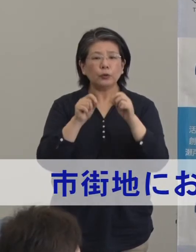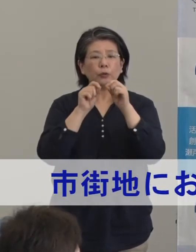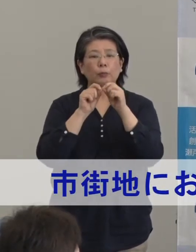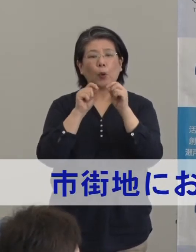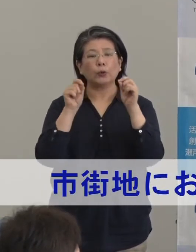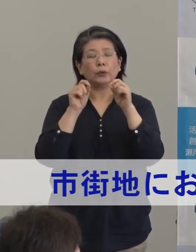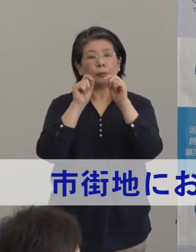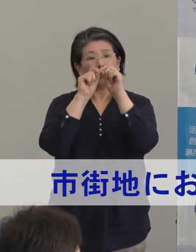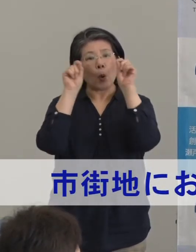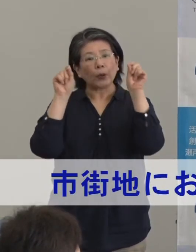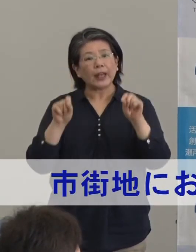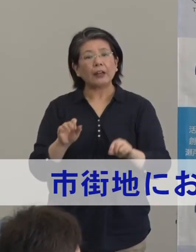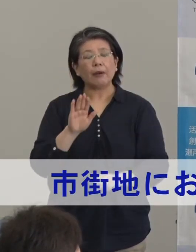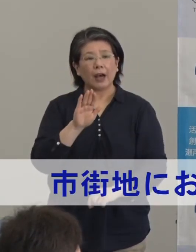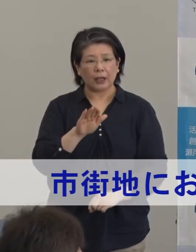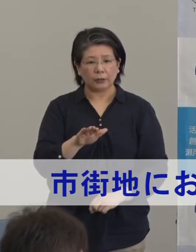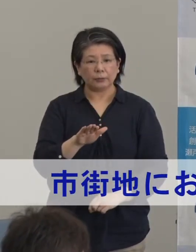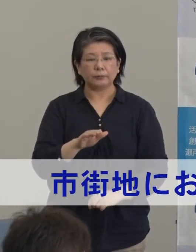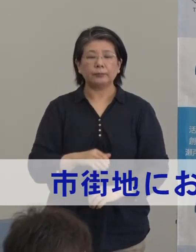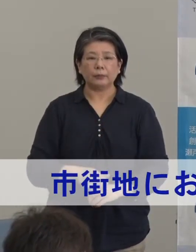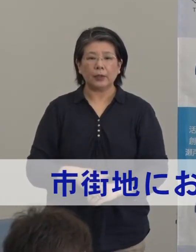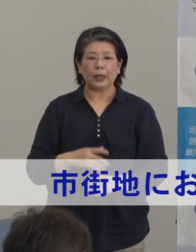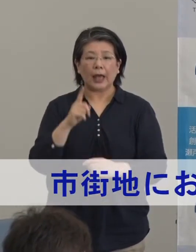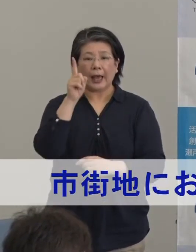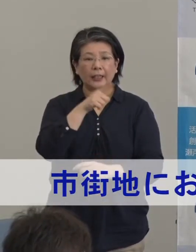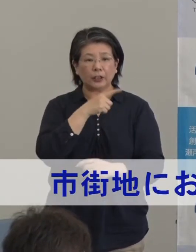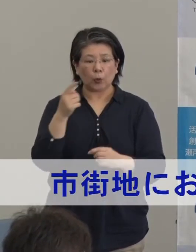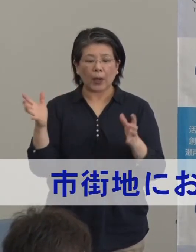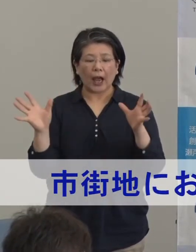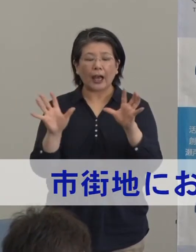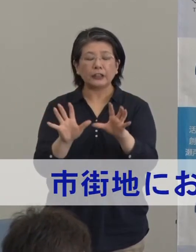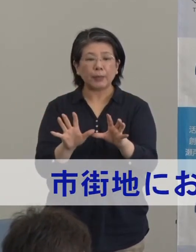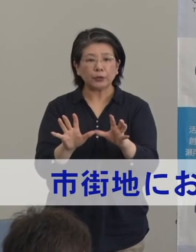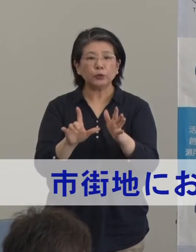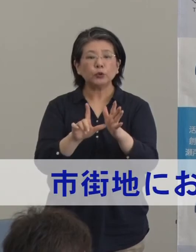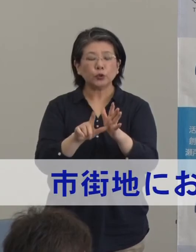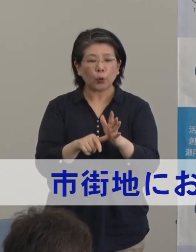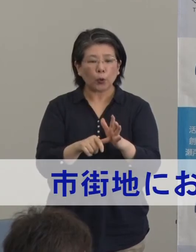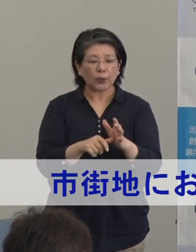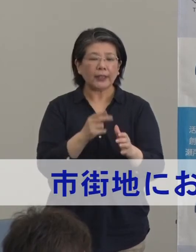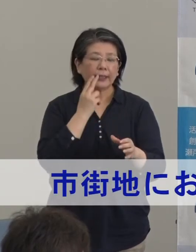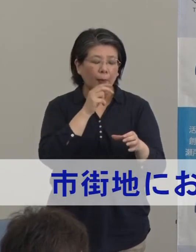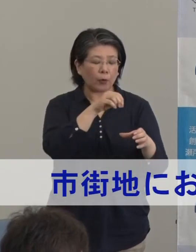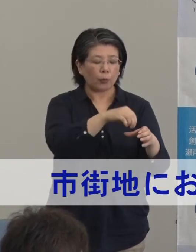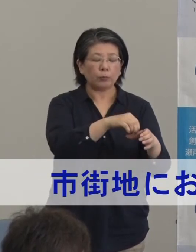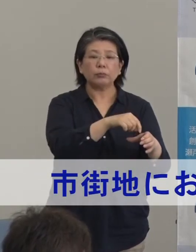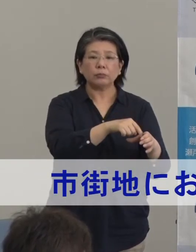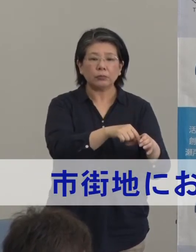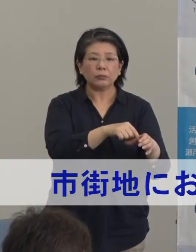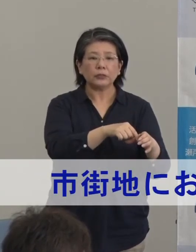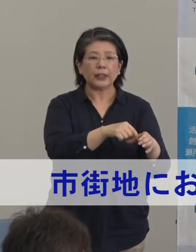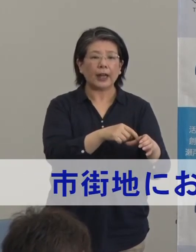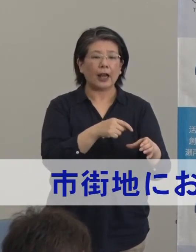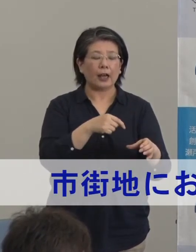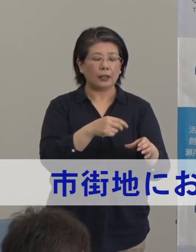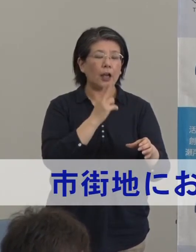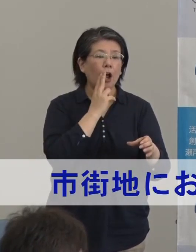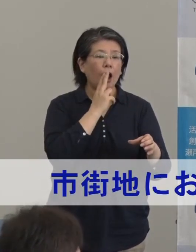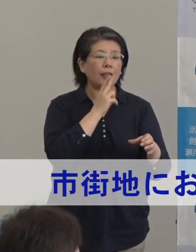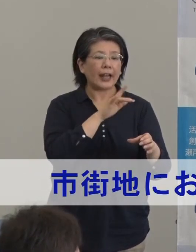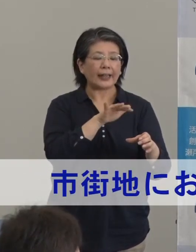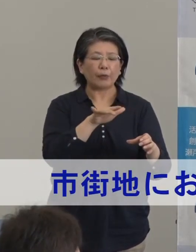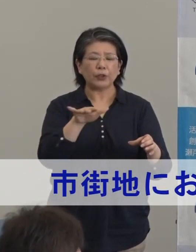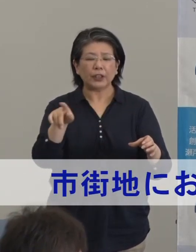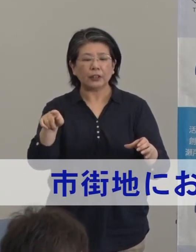ではないんですけども、やはり人が集まるところで喫煙の灰皿でタバコ捨てると受動喫煙の問題が多いということ